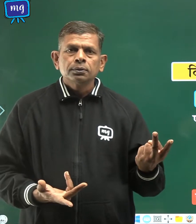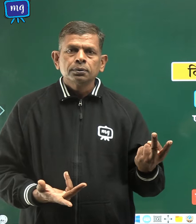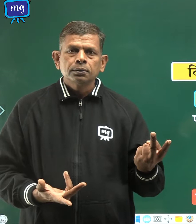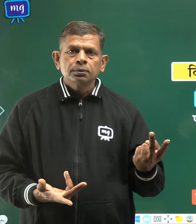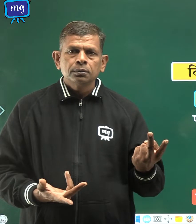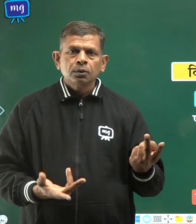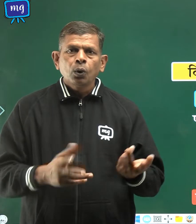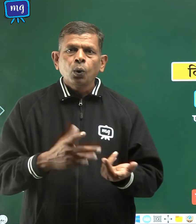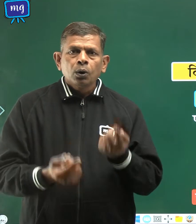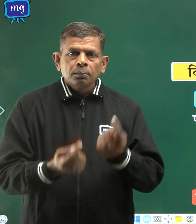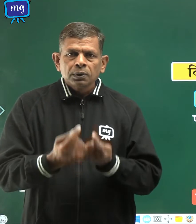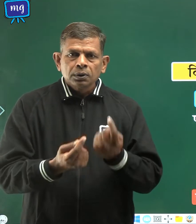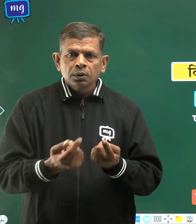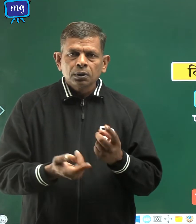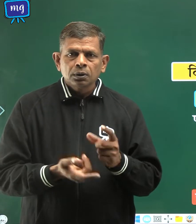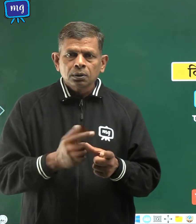और फसल का